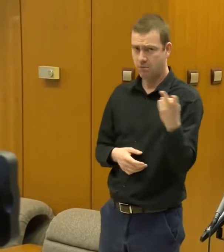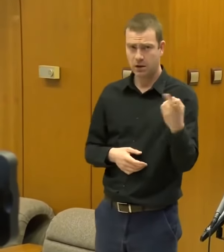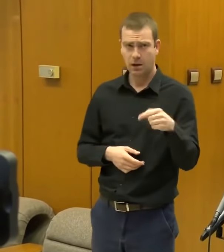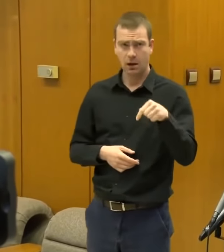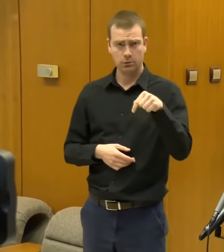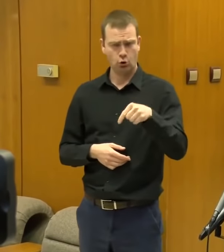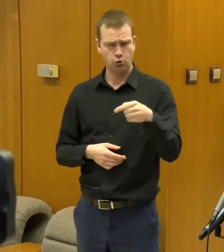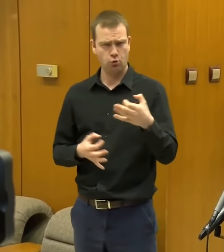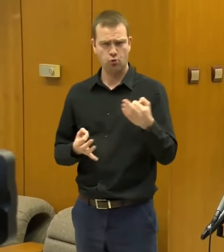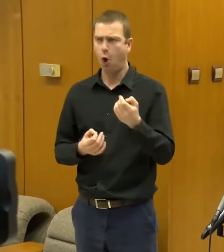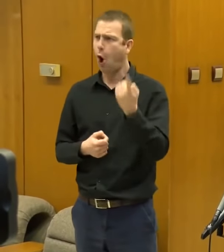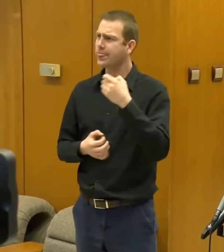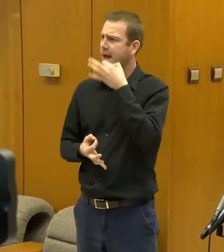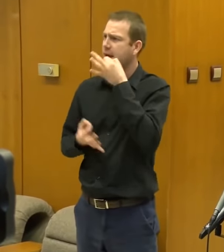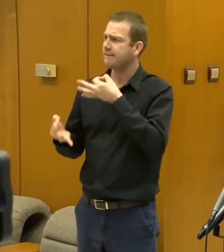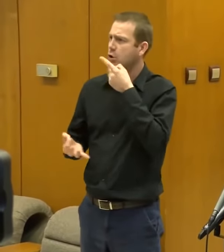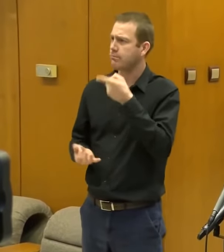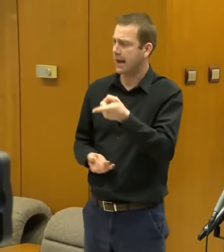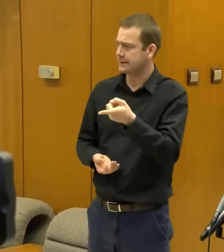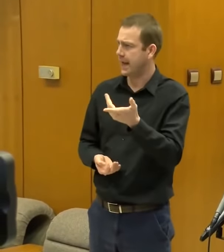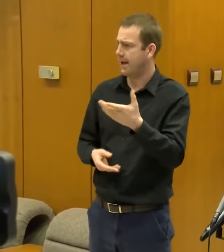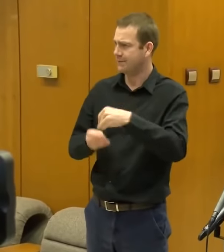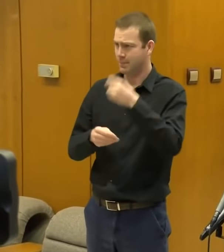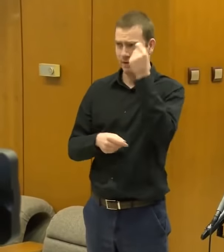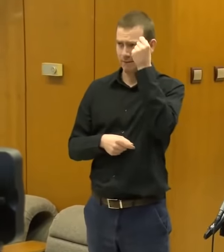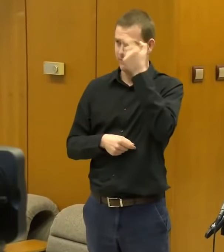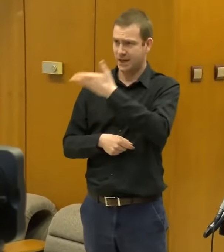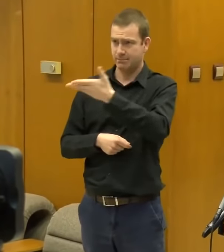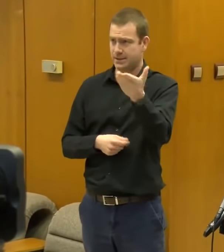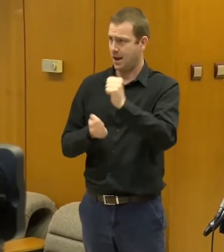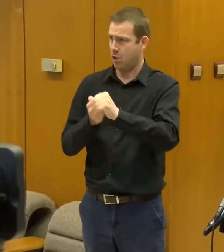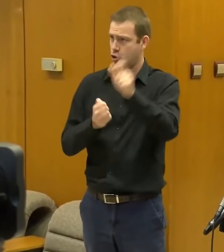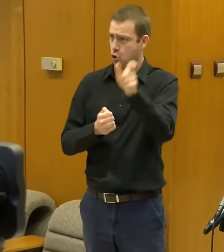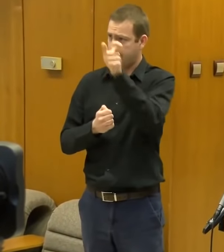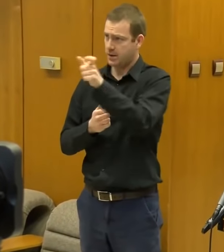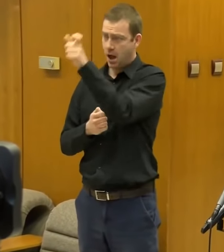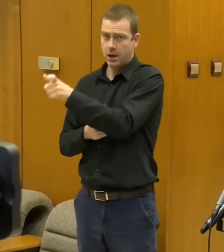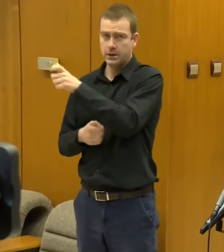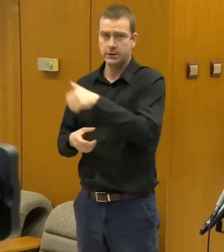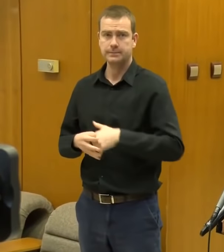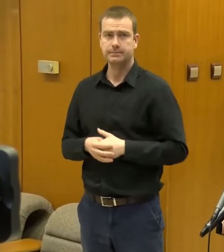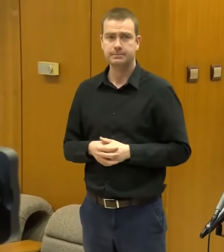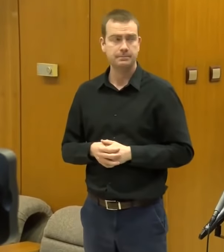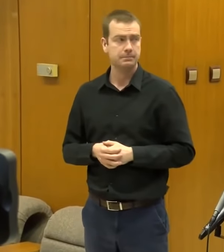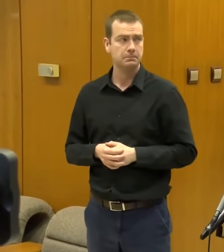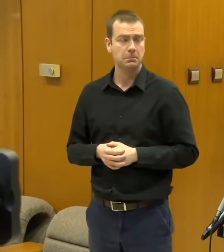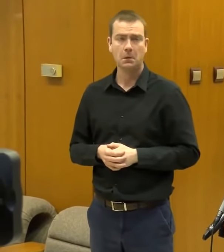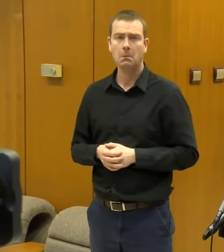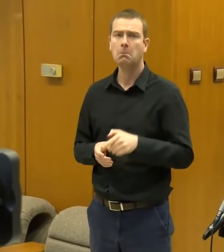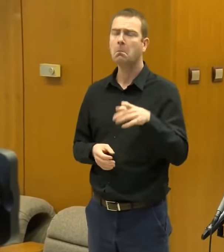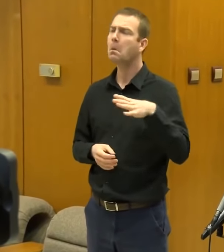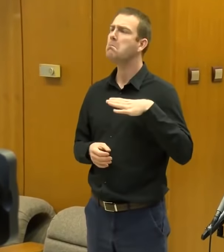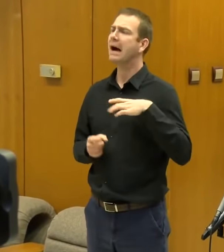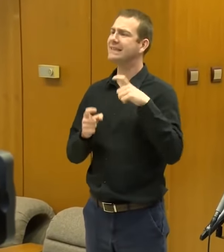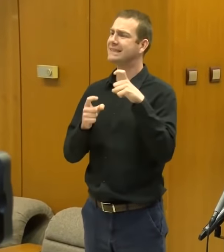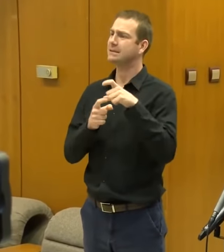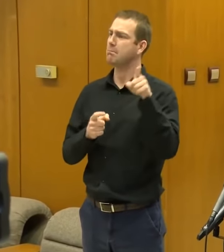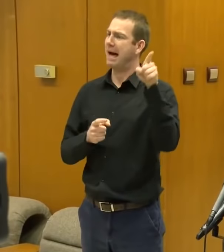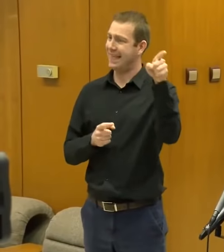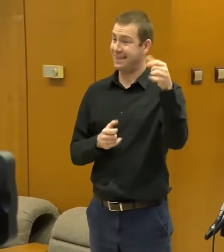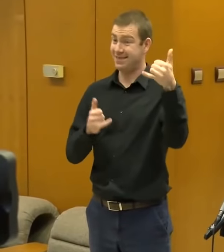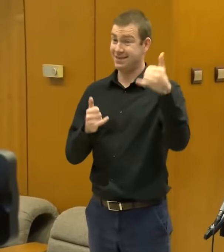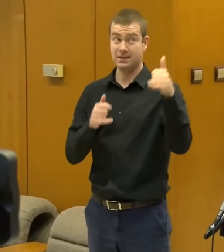expertná skupina tam dnes nebola. Je to povedal Martin Smatana, ktorý ste to dal. Martin Smatana tam dnes medzi nami